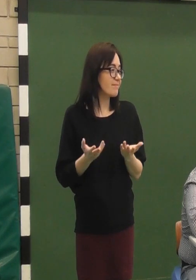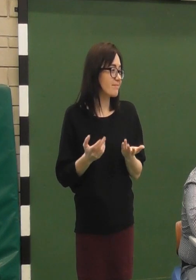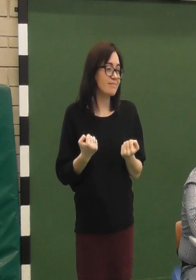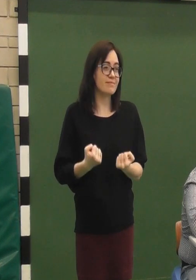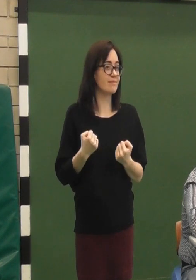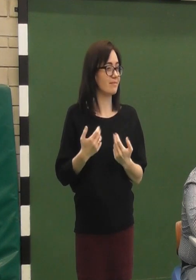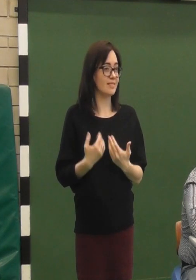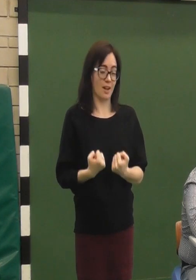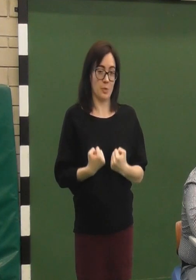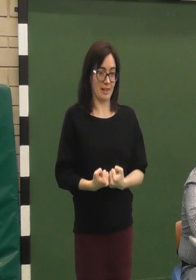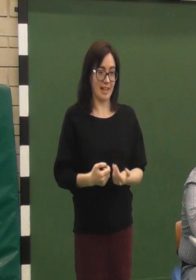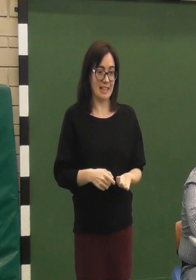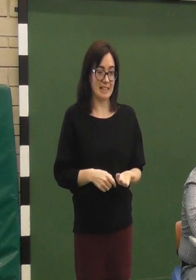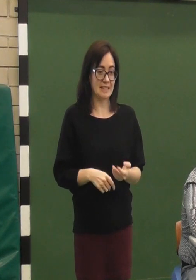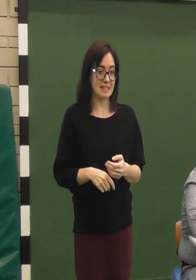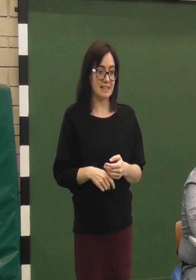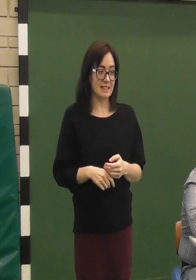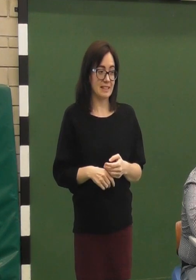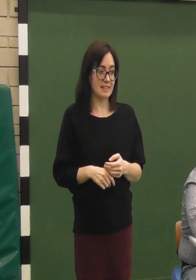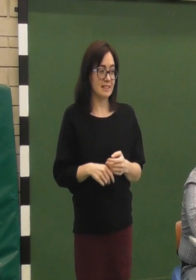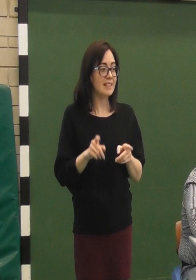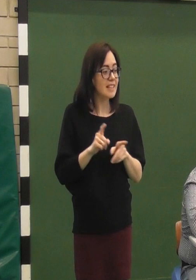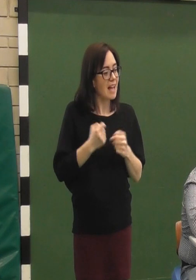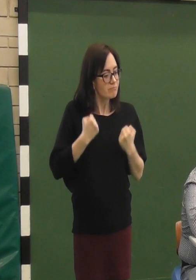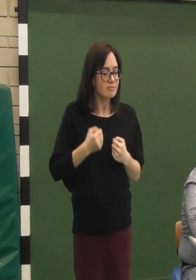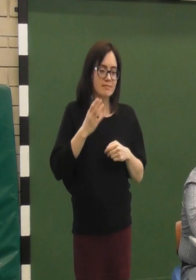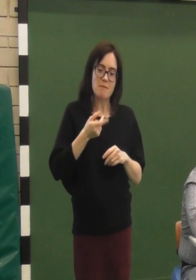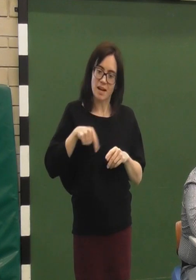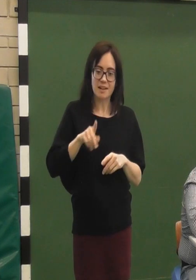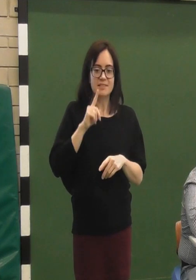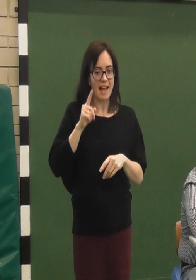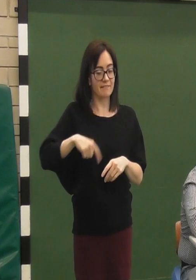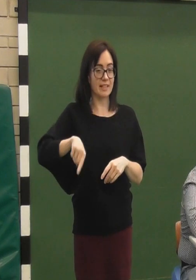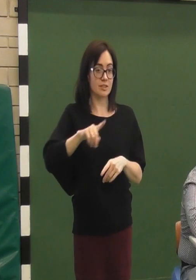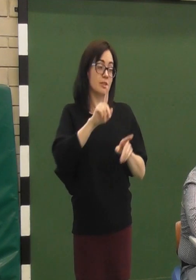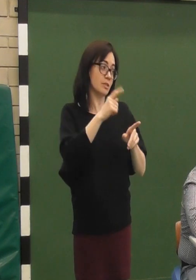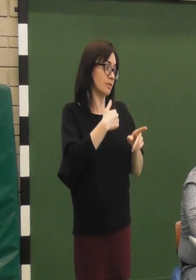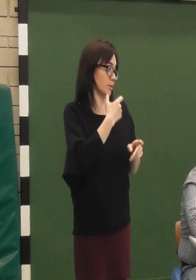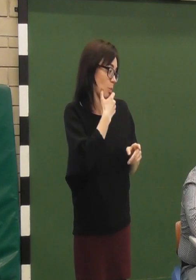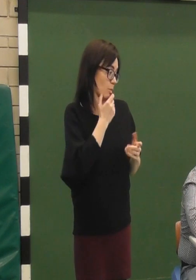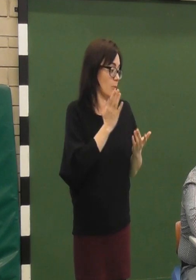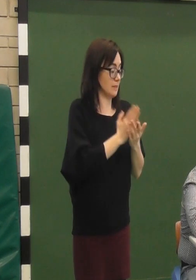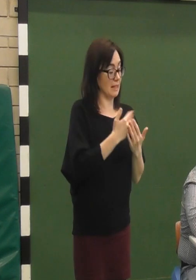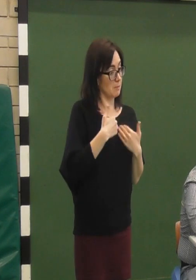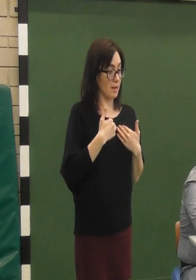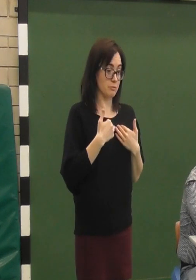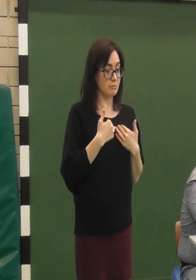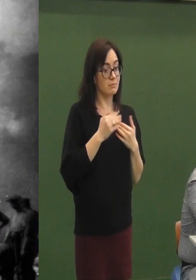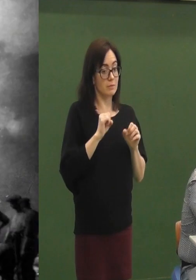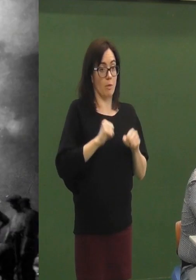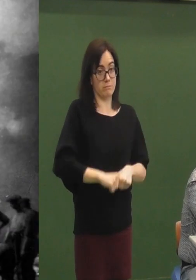nagyon-nagyon nehéz találni ilyen embereket, és én is a koromhoz képest nagyon jól bírom